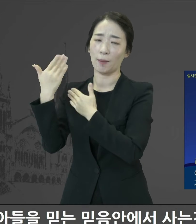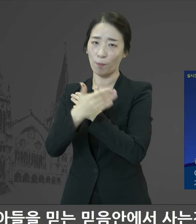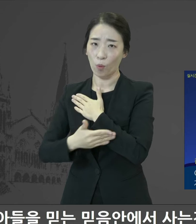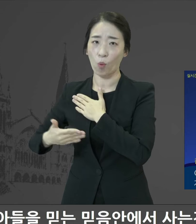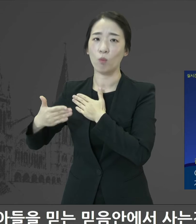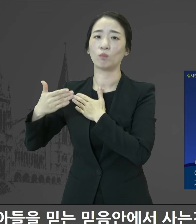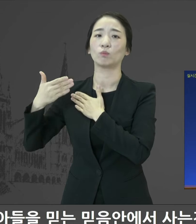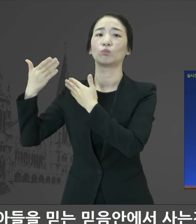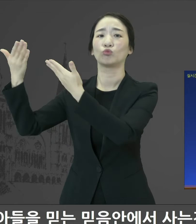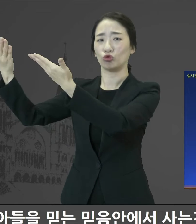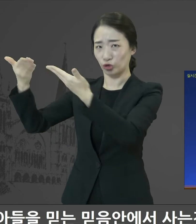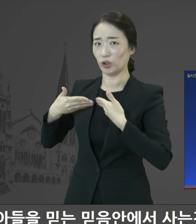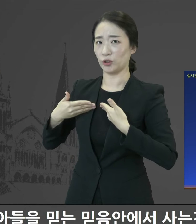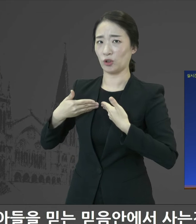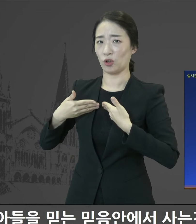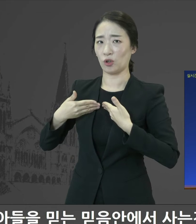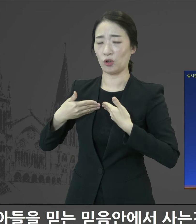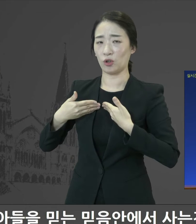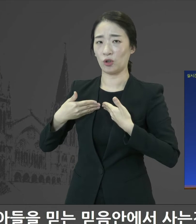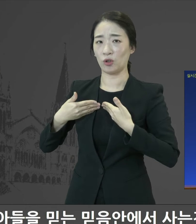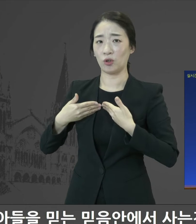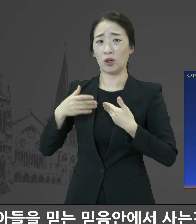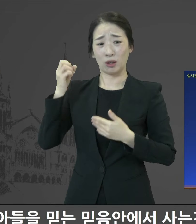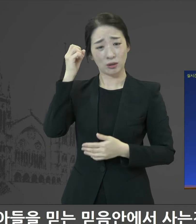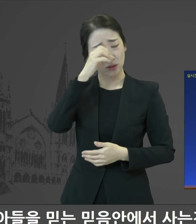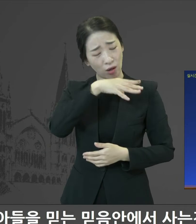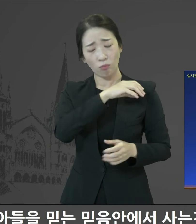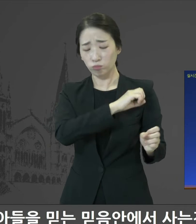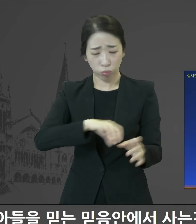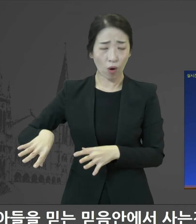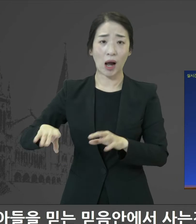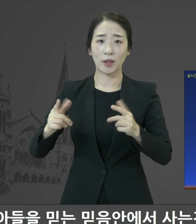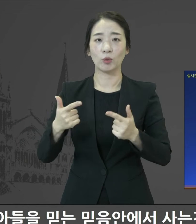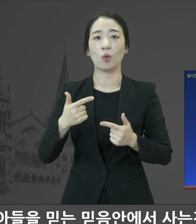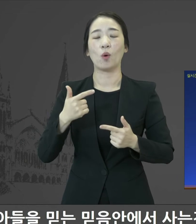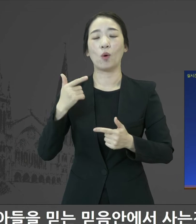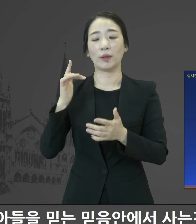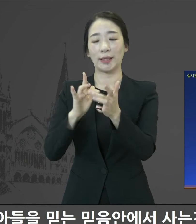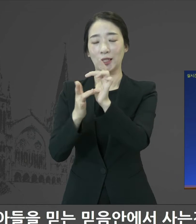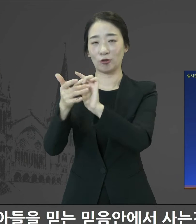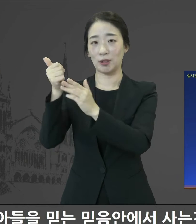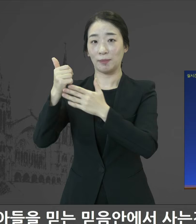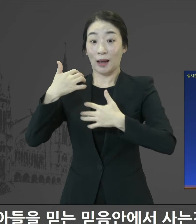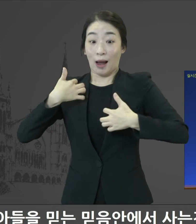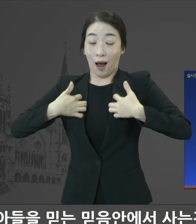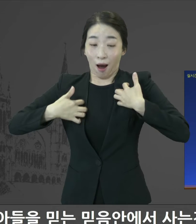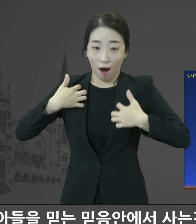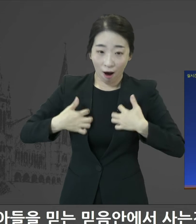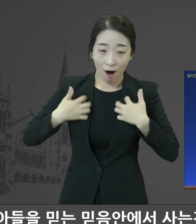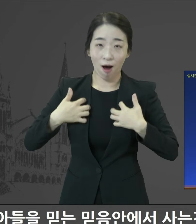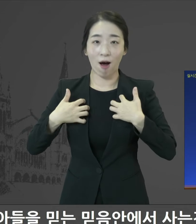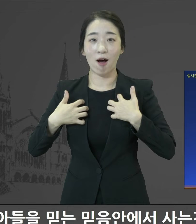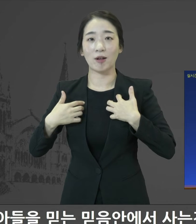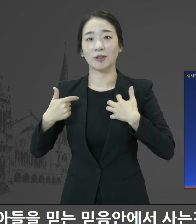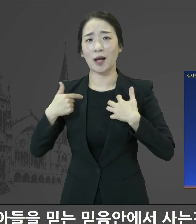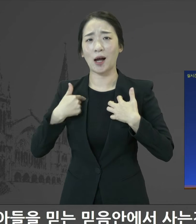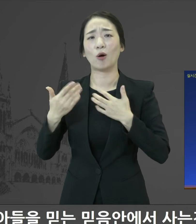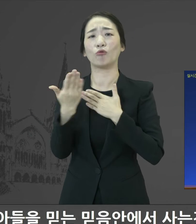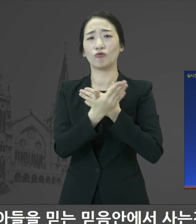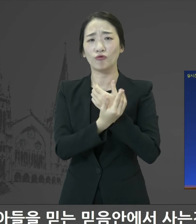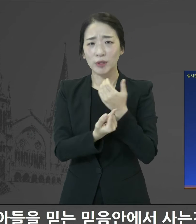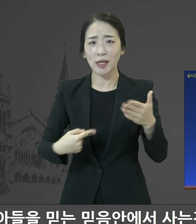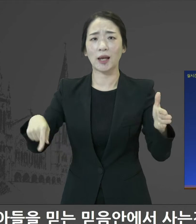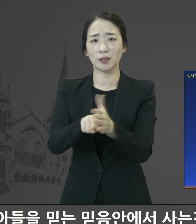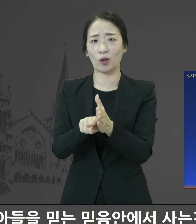내어주셨어요. 그냥 자신을 버린 게 아니라 기쁘게 자신을 버렸습니다. 여러분, 예수님이